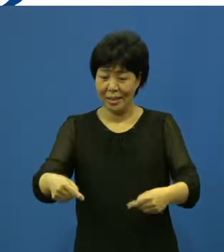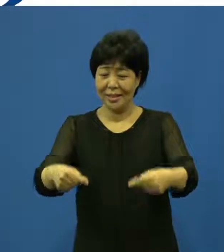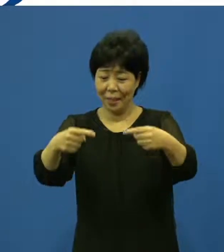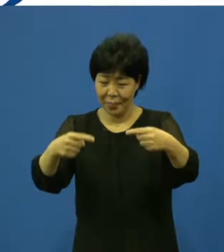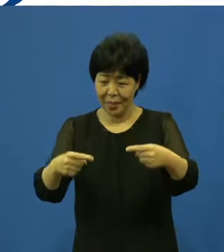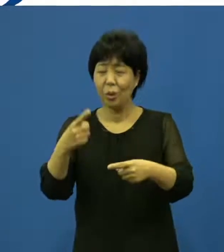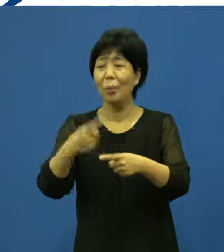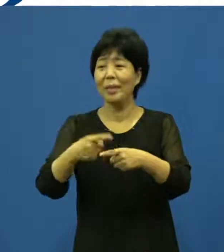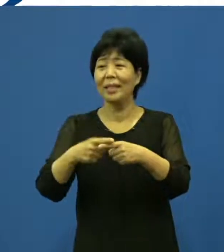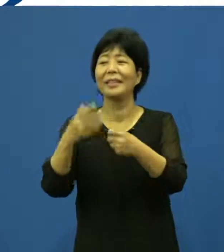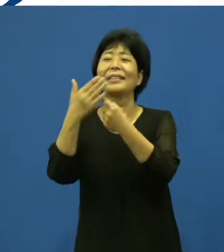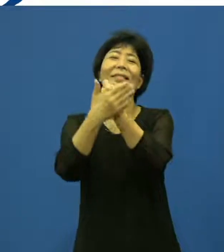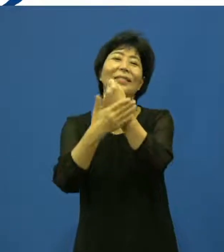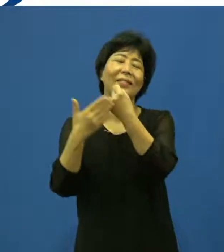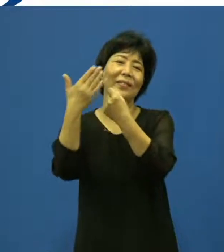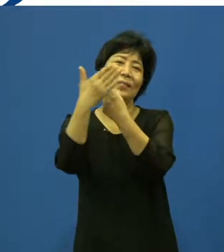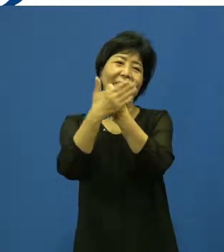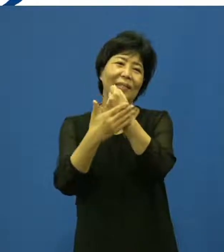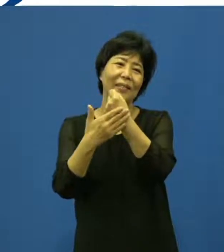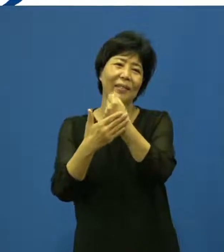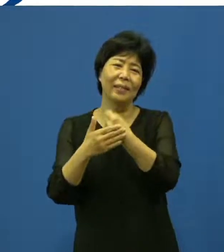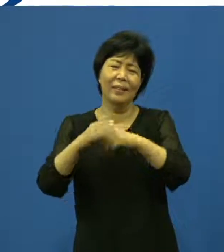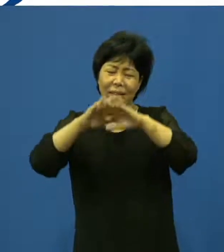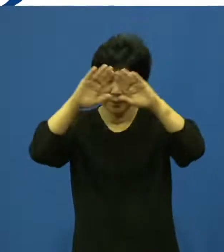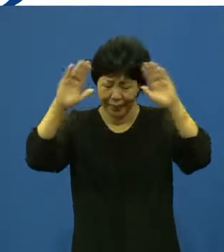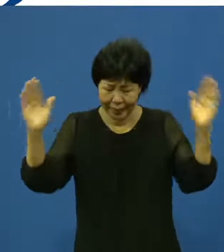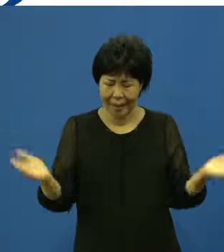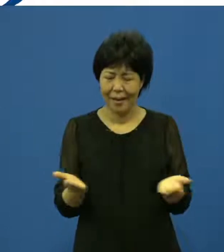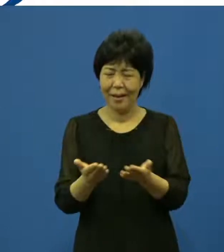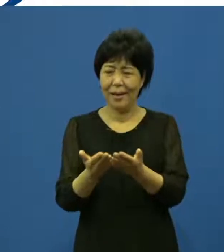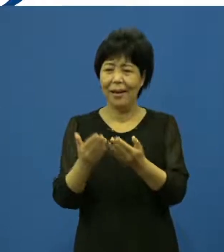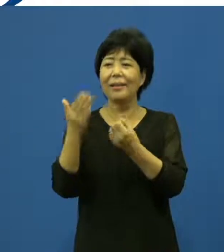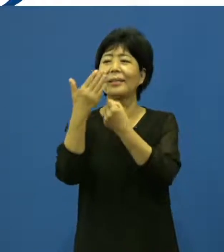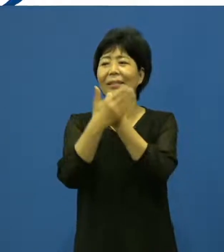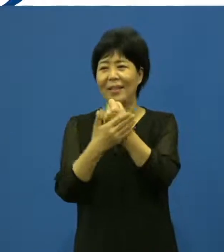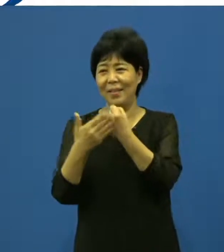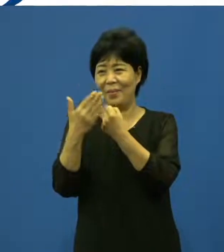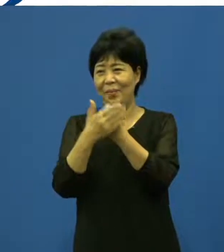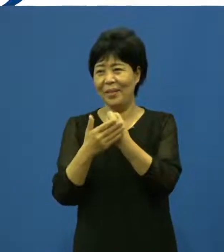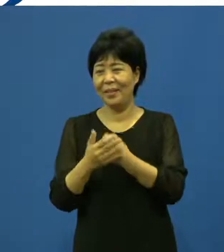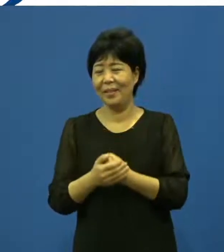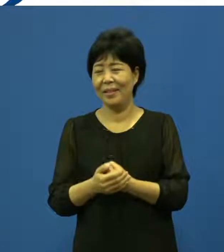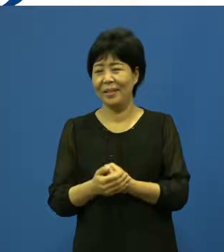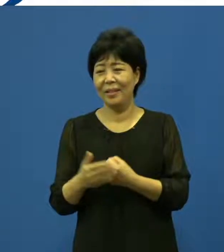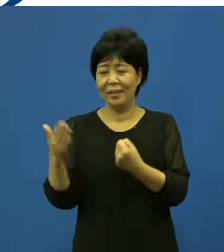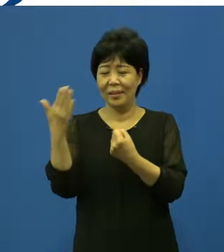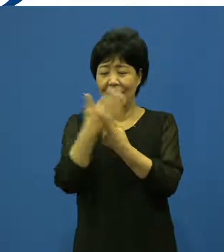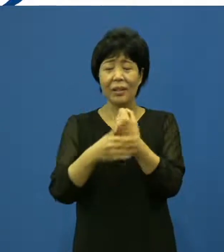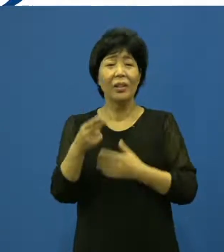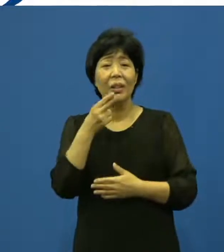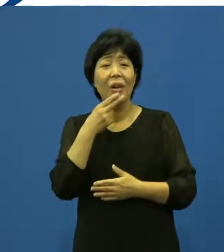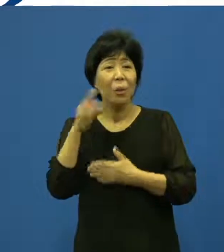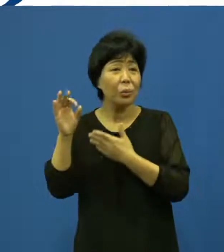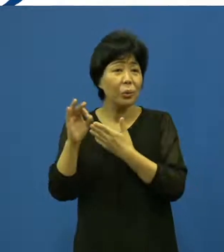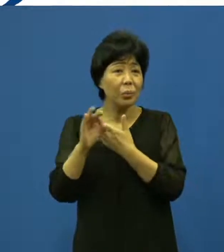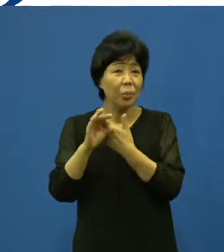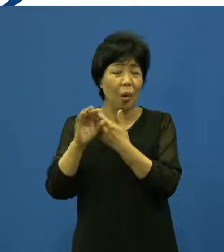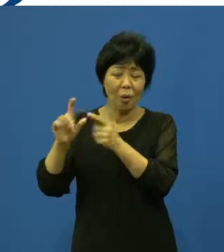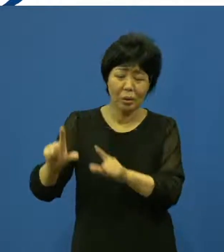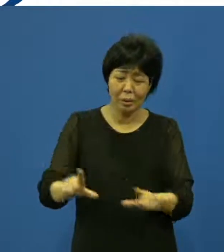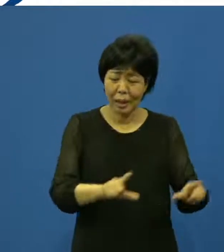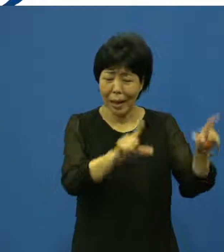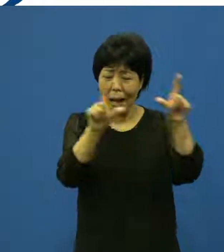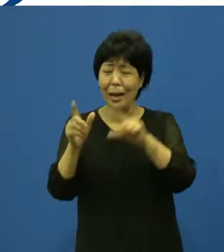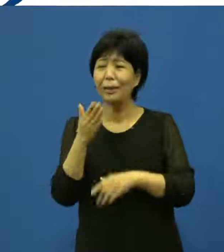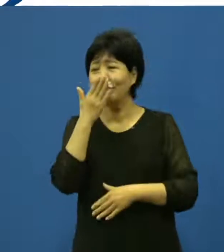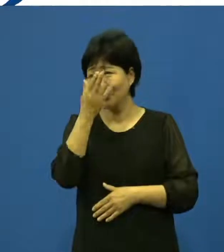우리의 삶을 돌아보면 은혜 아닌 것이 없습니다. 은혜 아니면 살 자가 없습니다. 어떻게 나에게까지